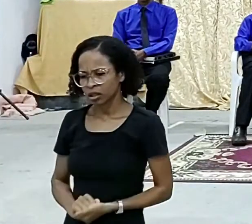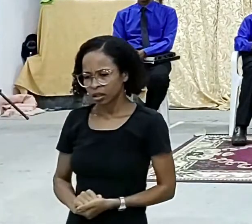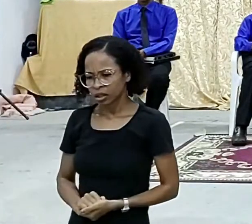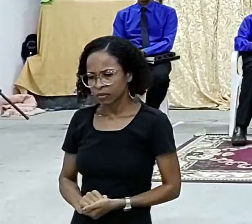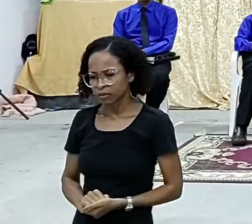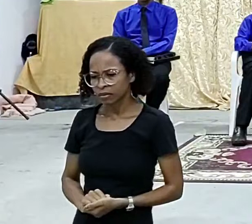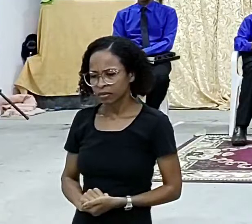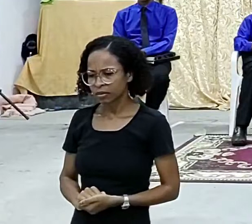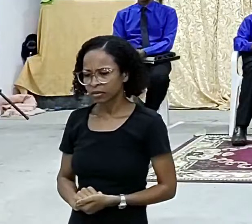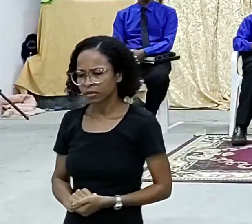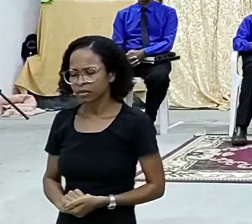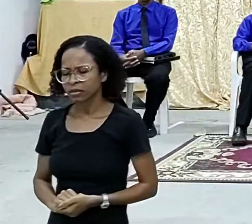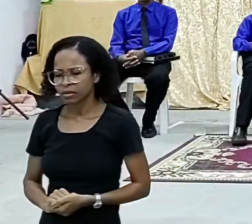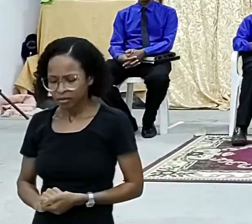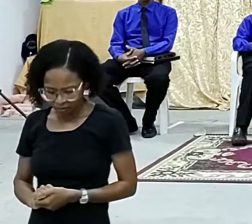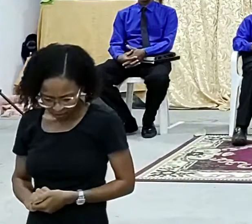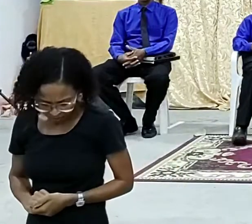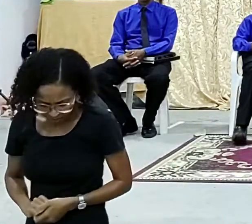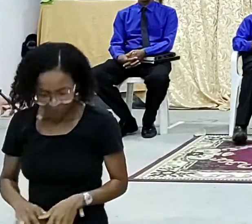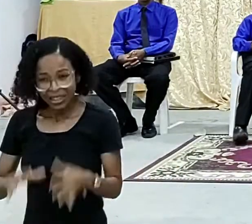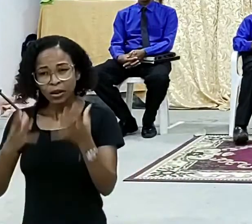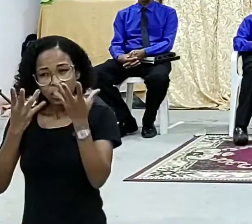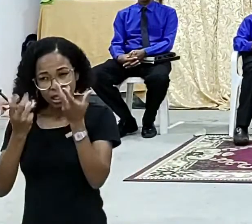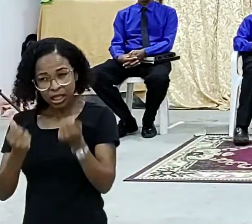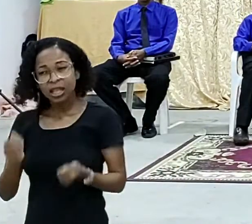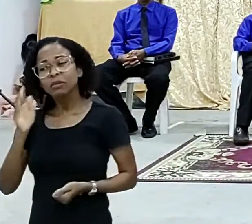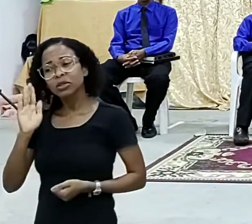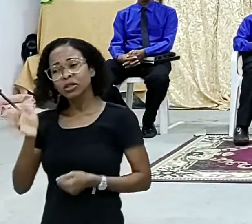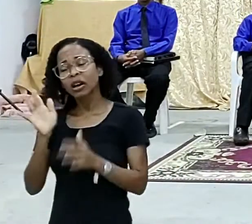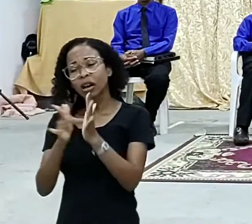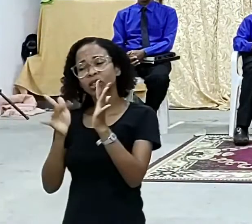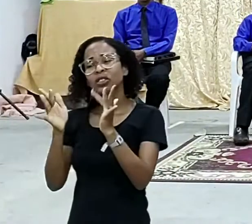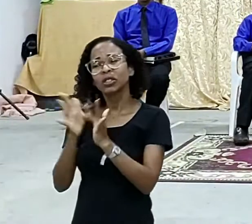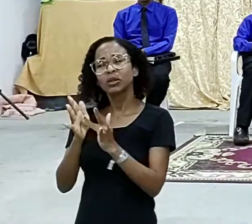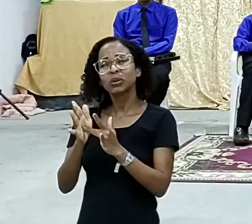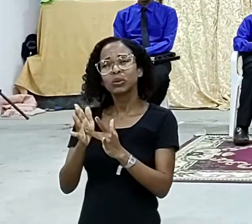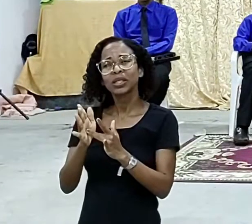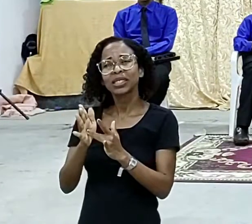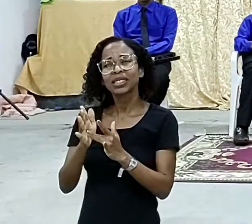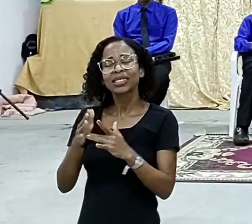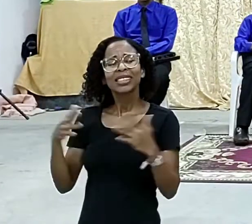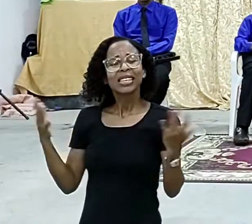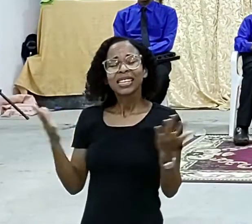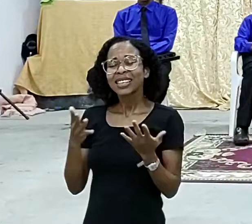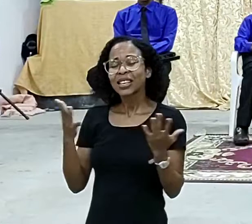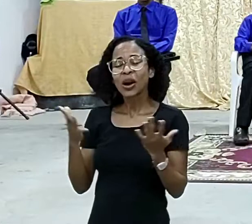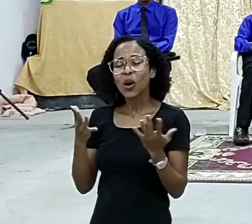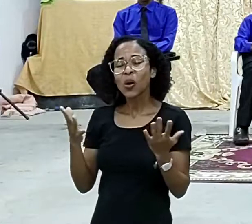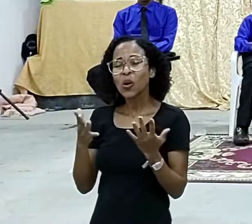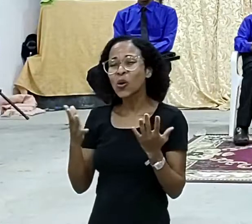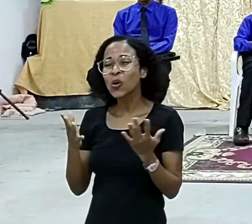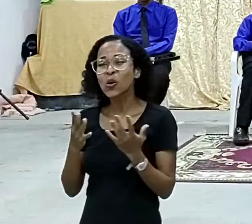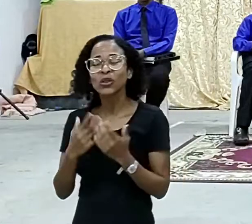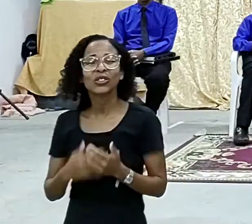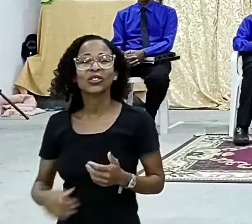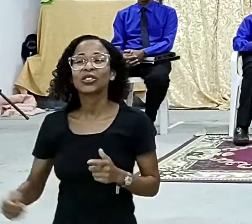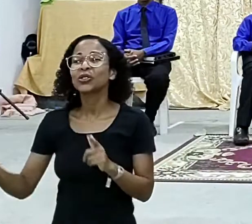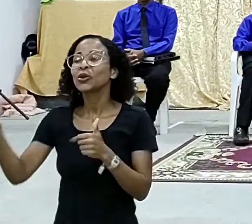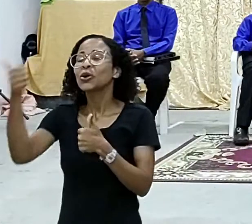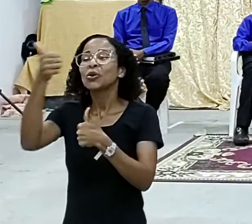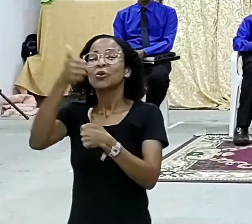Aceitamos a Cristo e temos o melhor privilégio de ter o meu nome, o seu